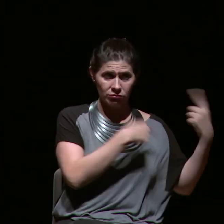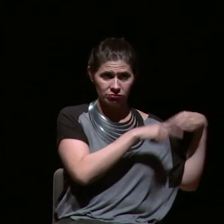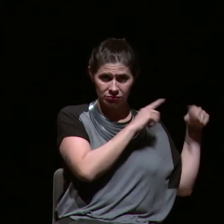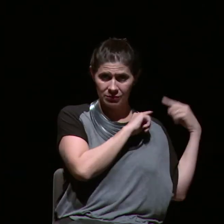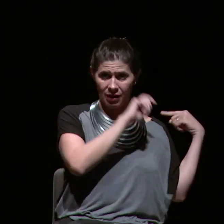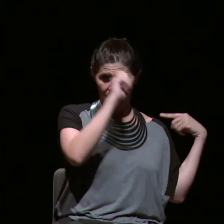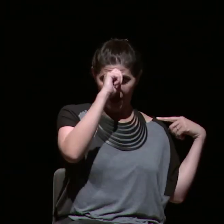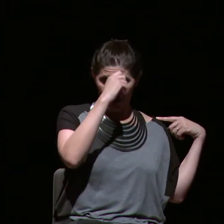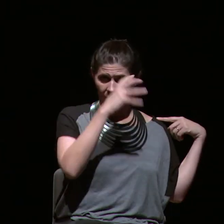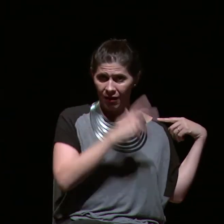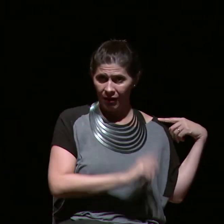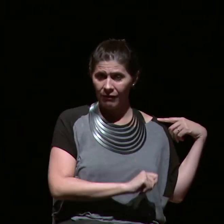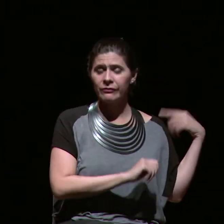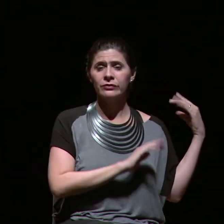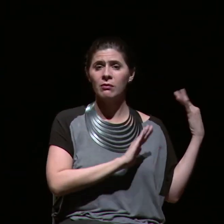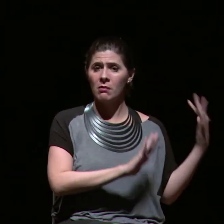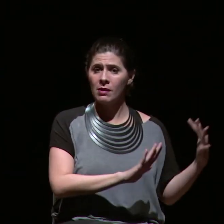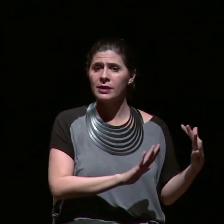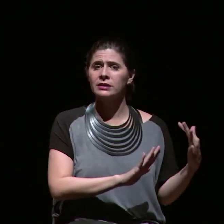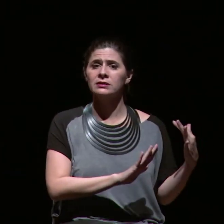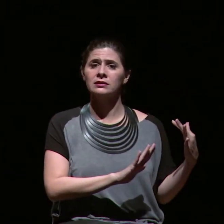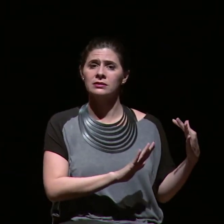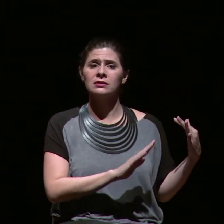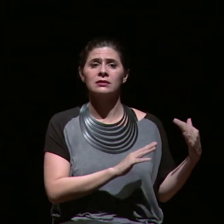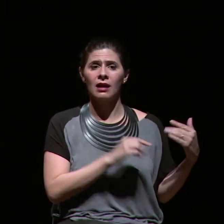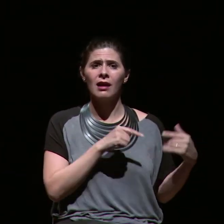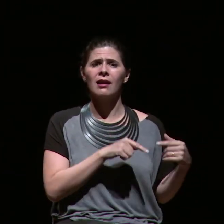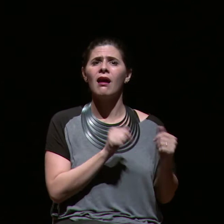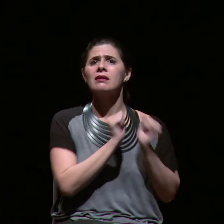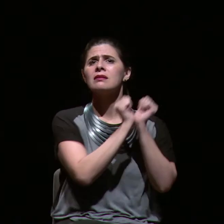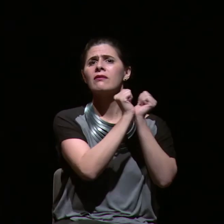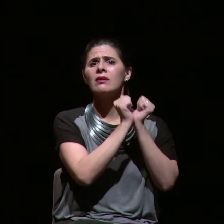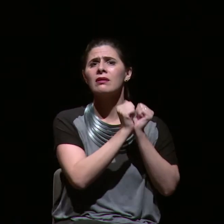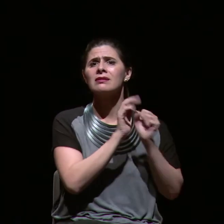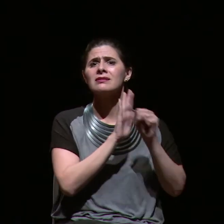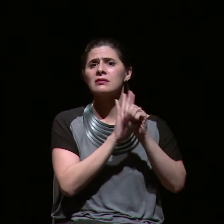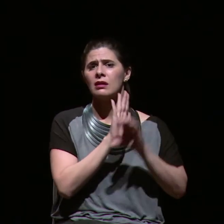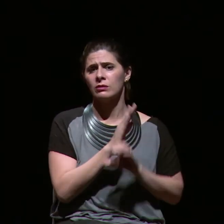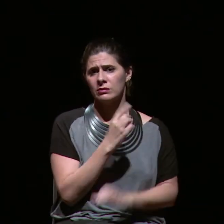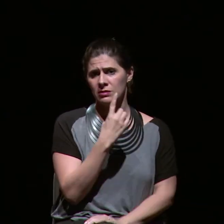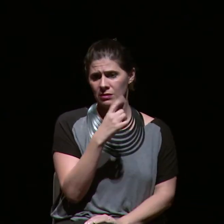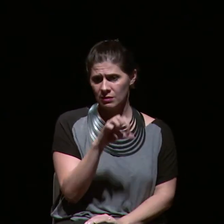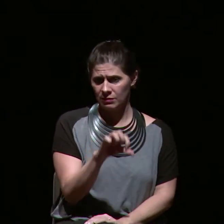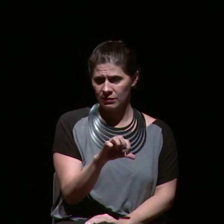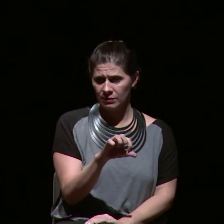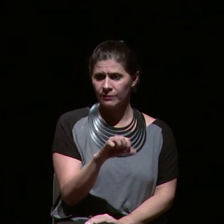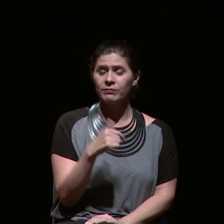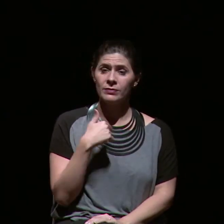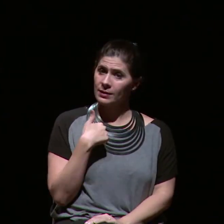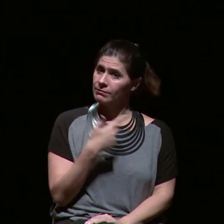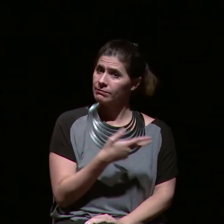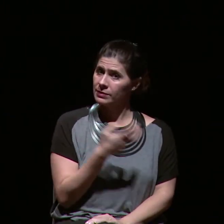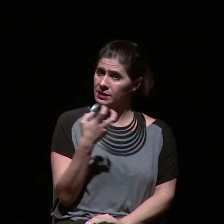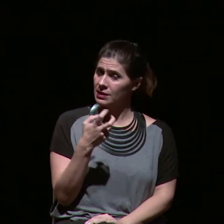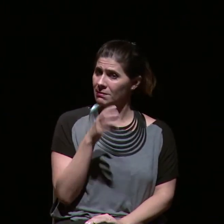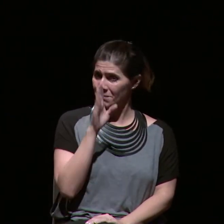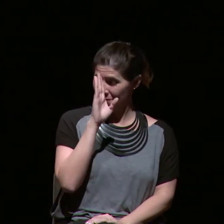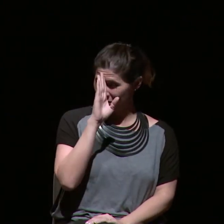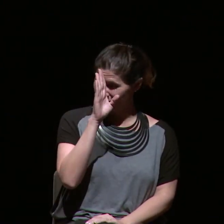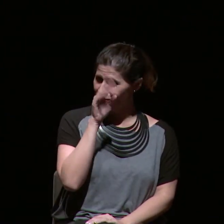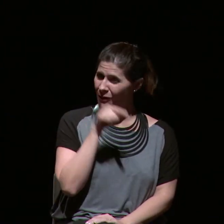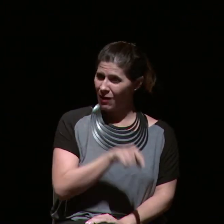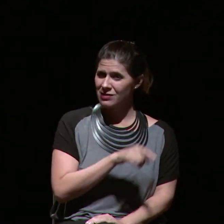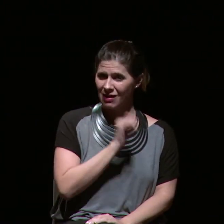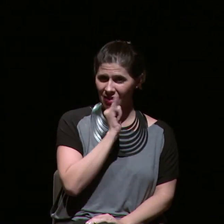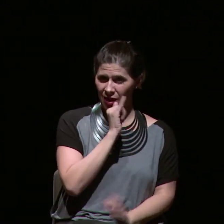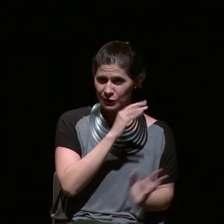retratada por Manzano seja escravocrata, datada do início do século XIX. Ao meu ver, um dos maiores destaques desta narrativa está